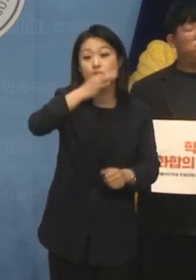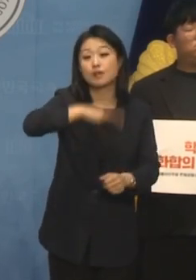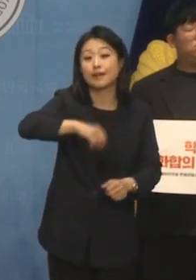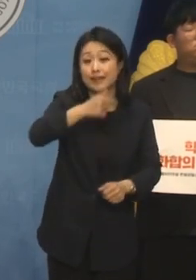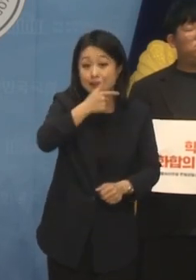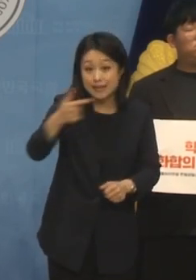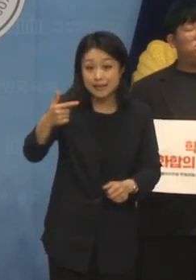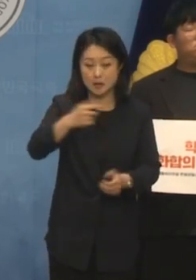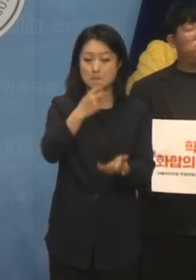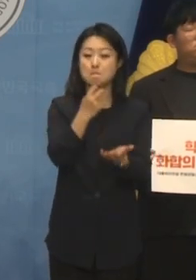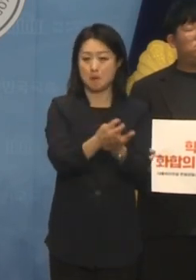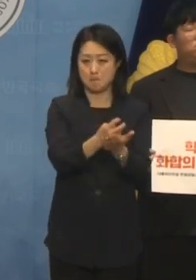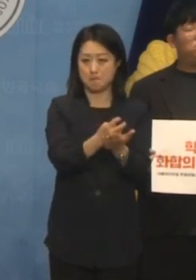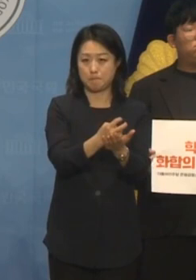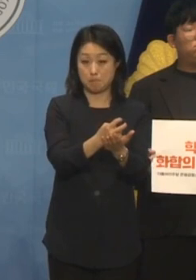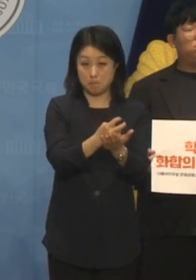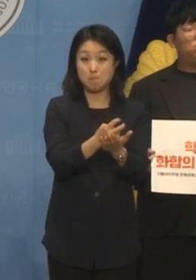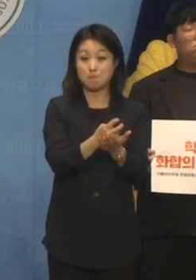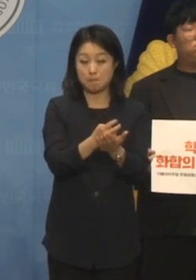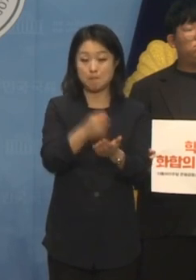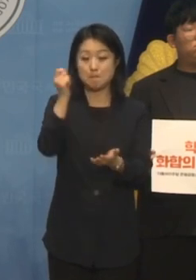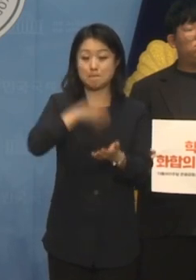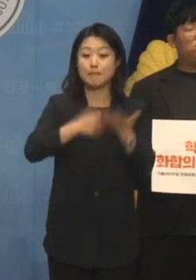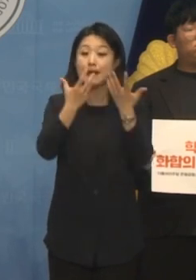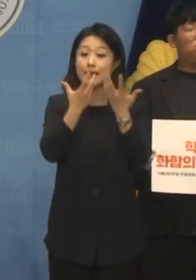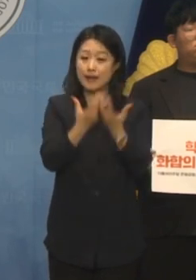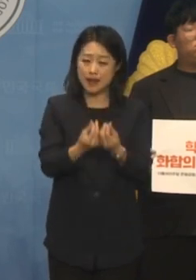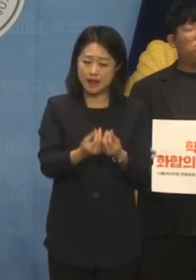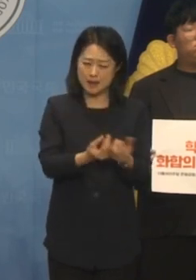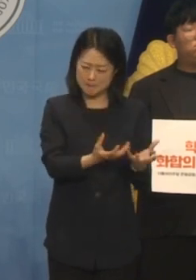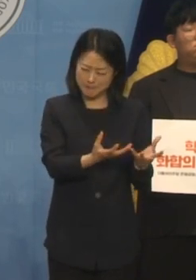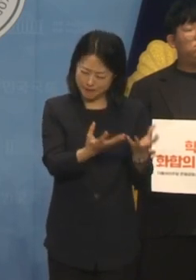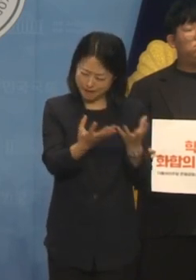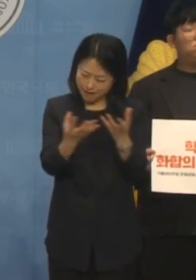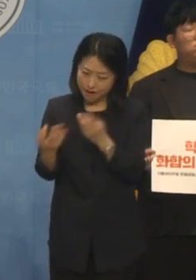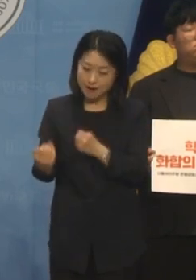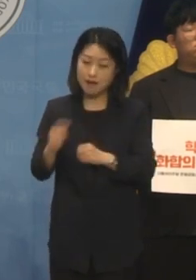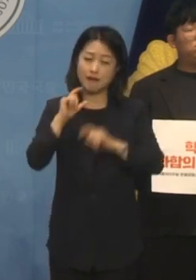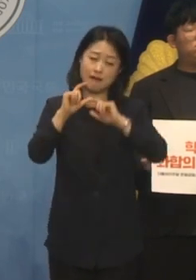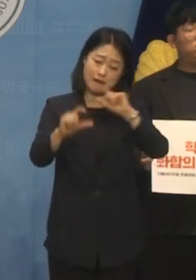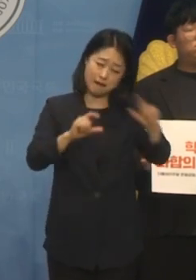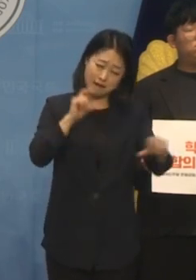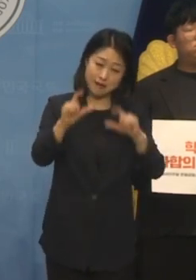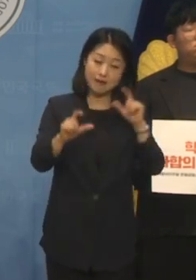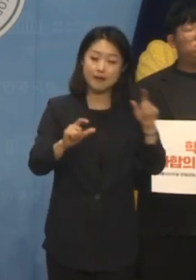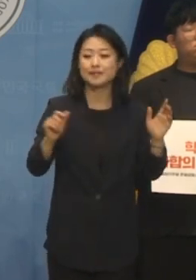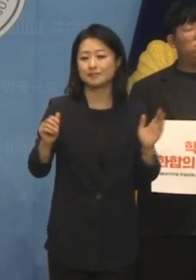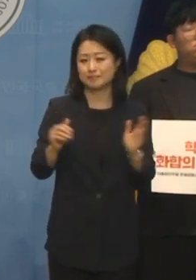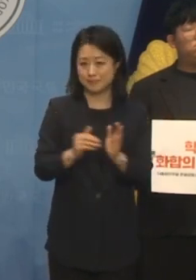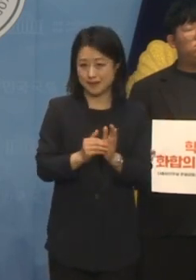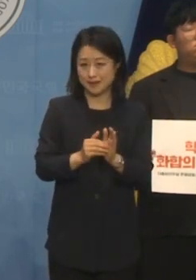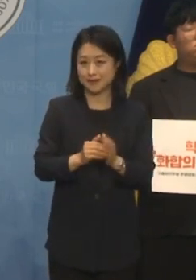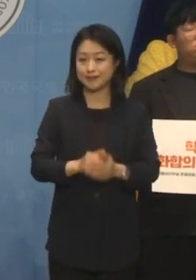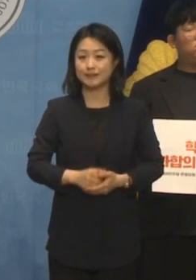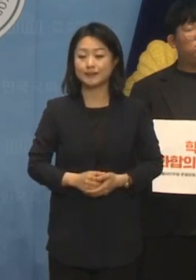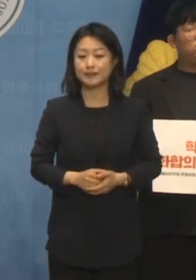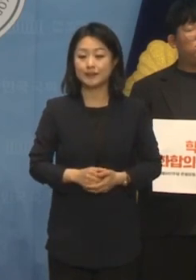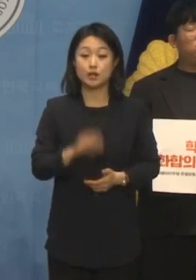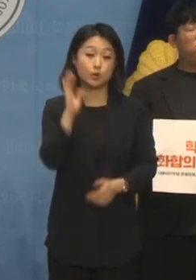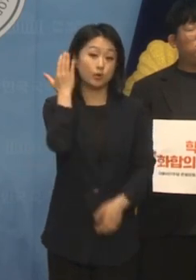되는 법적 장치다. 이런 판결들을 이미 수차례에 걸쳐서 내린 적이 있습니다.